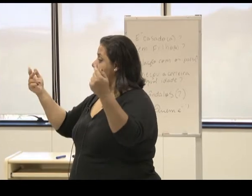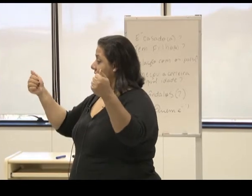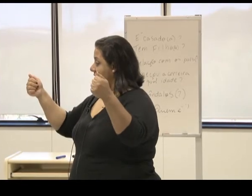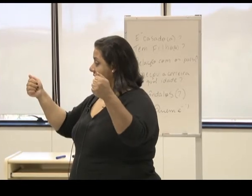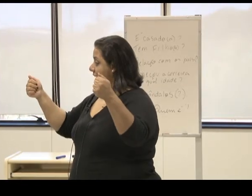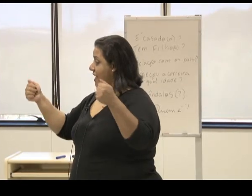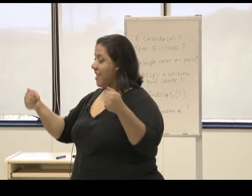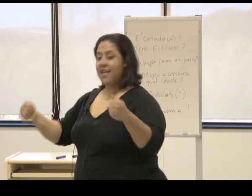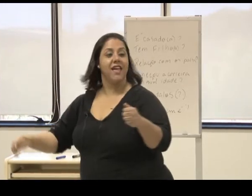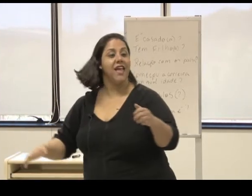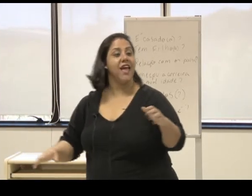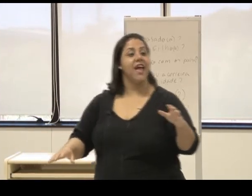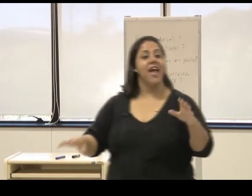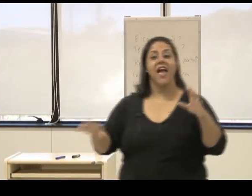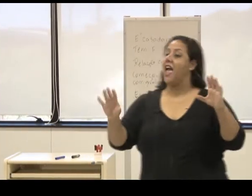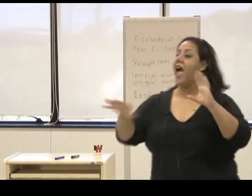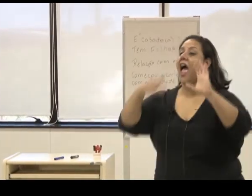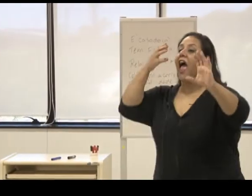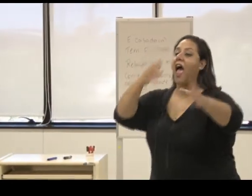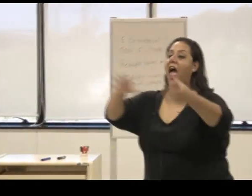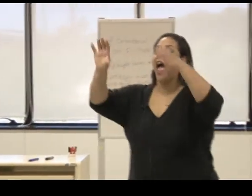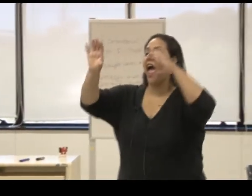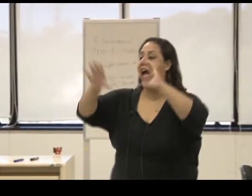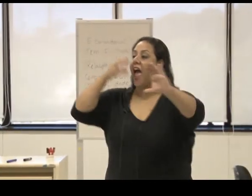Esses dedos têm movimento, eu tenho dificuldade terrível de pegar.